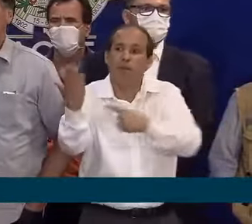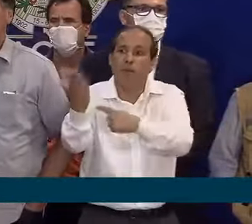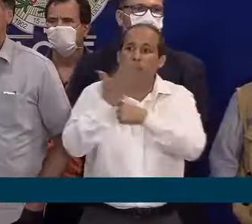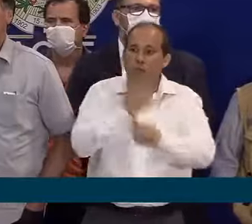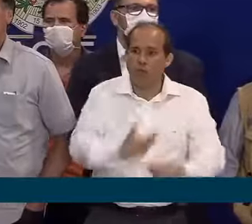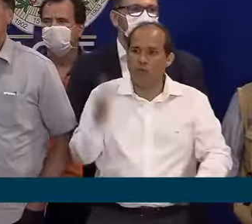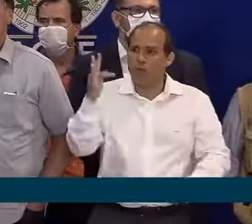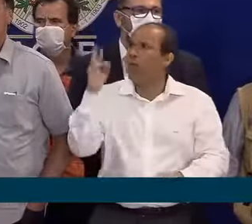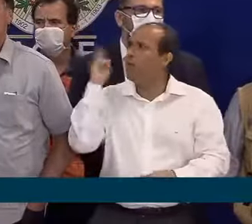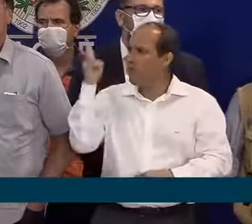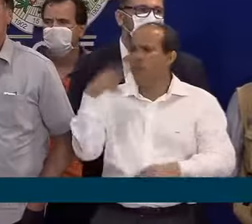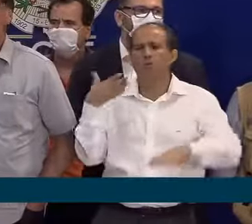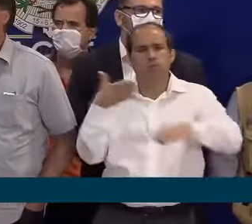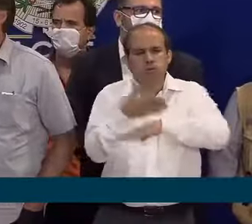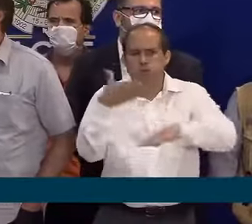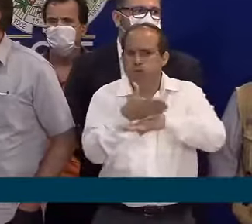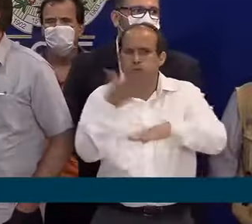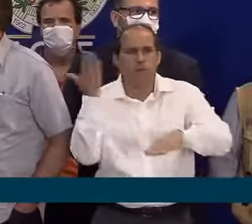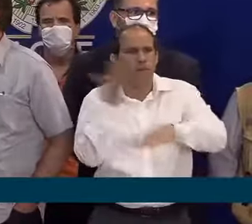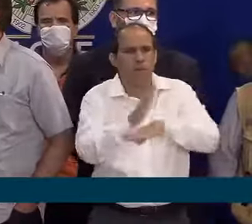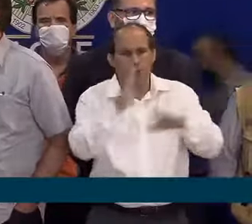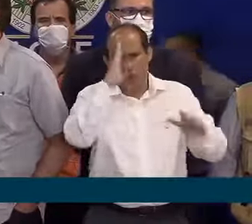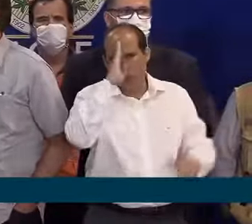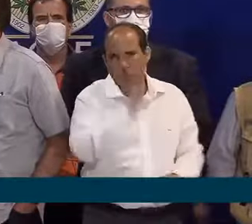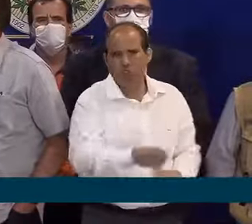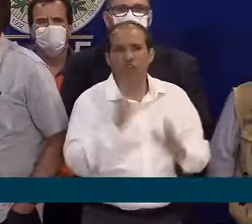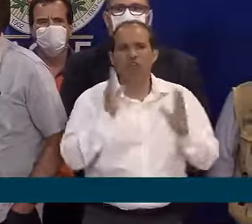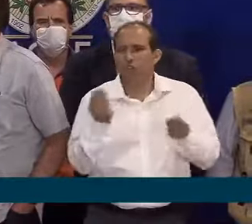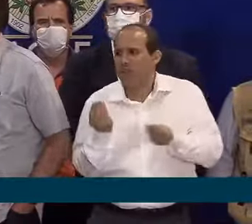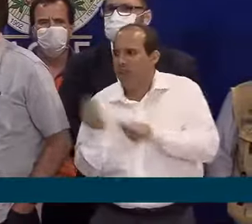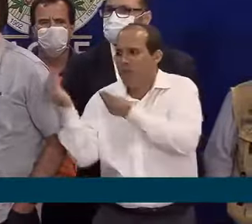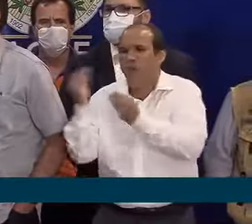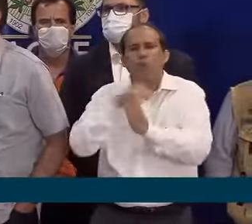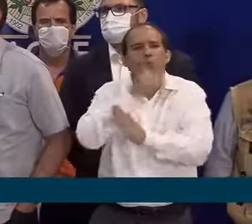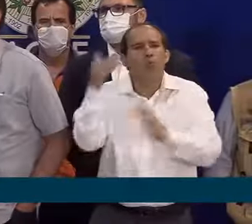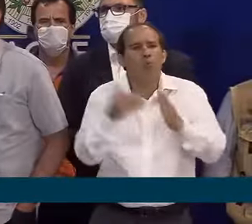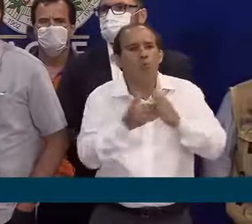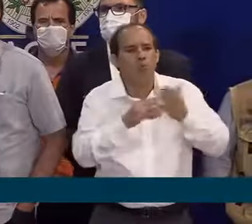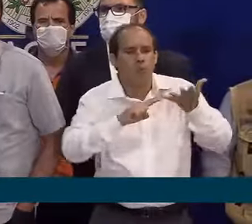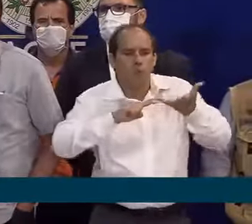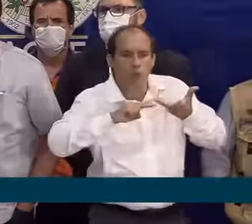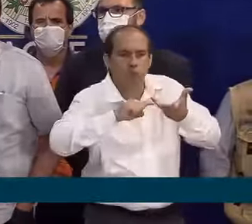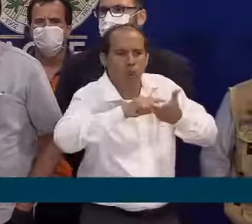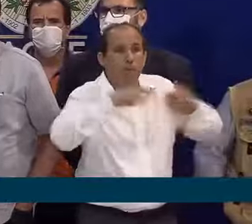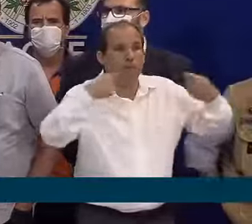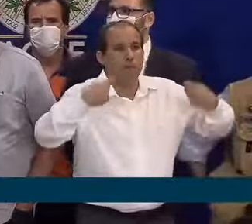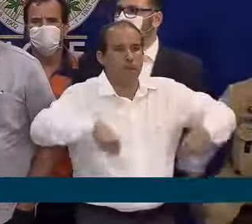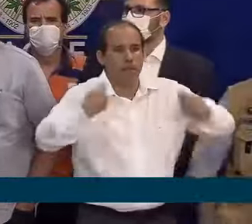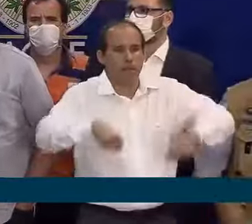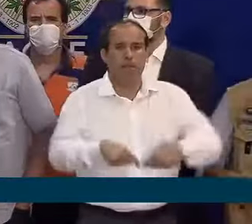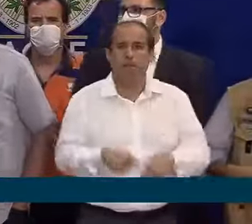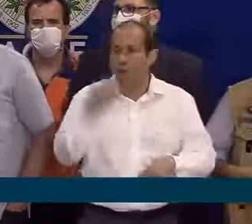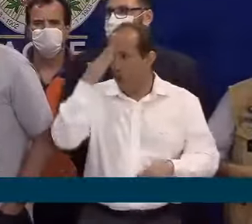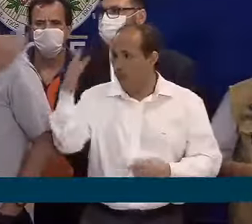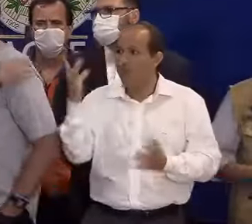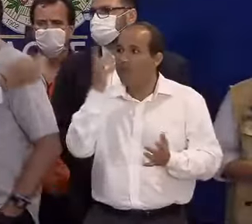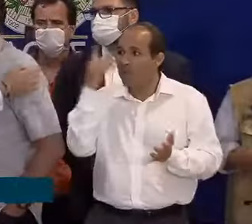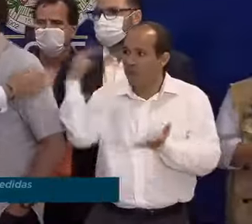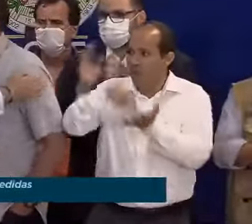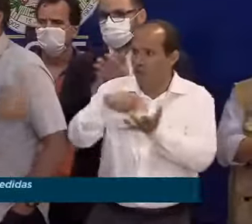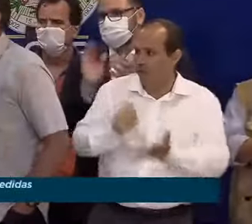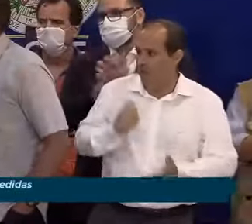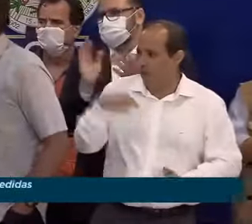senhor tem ajudado, e eu preciso, lhe entreguei tudo, encaminhei todos os nossos pleitos, e obrigado pela sua presença.